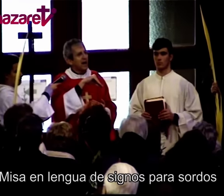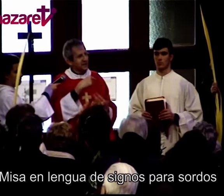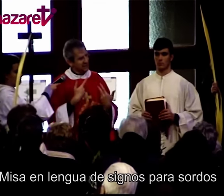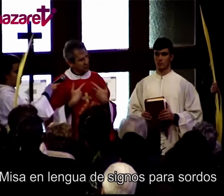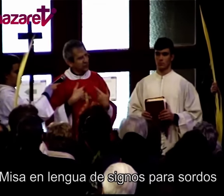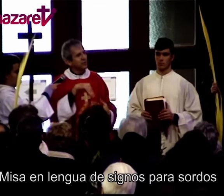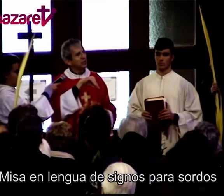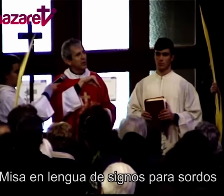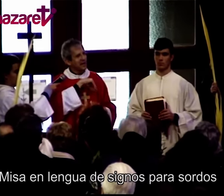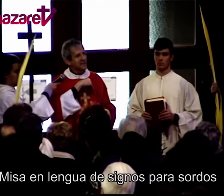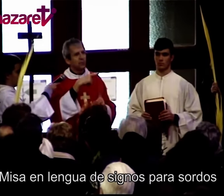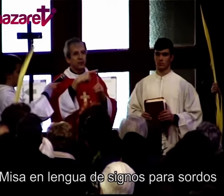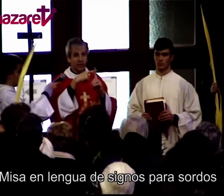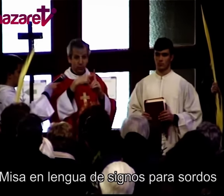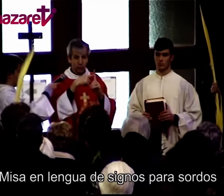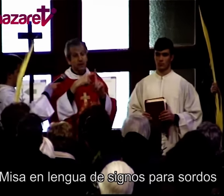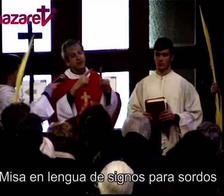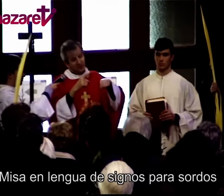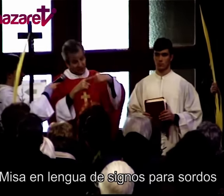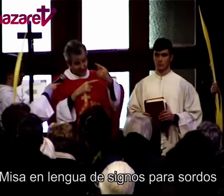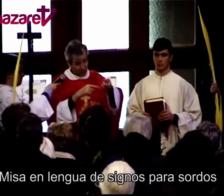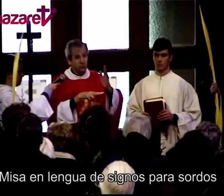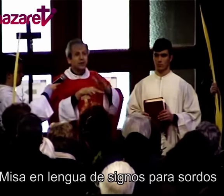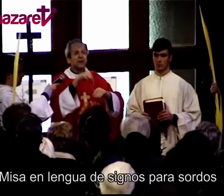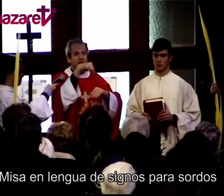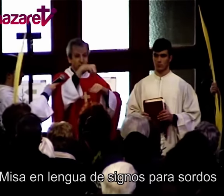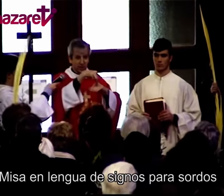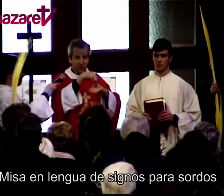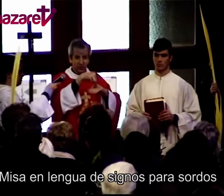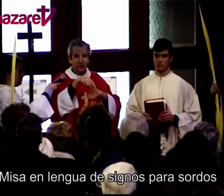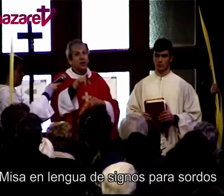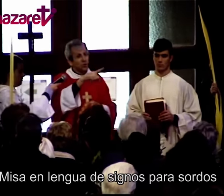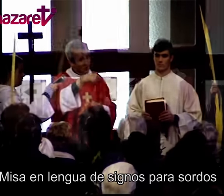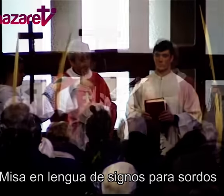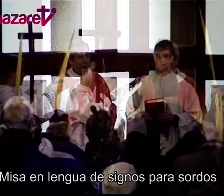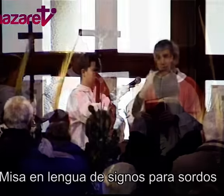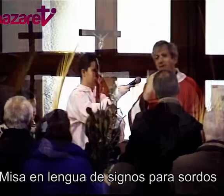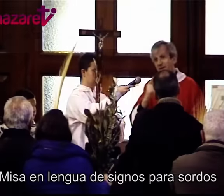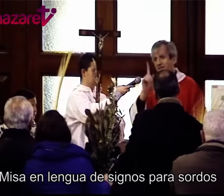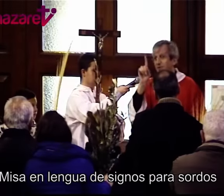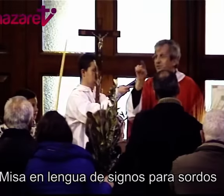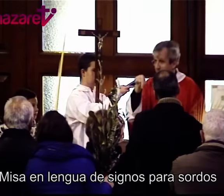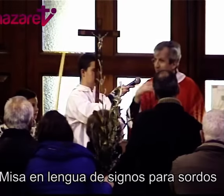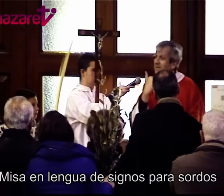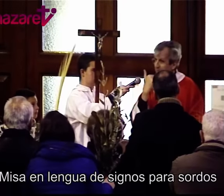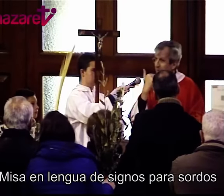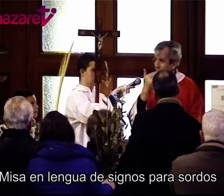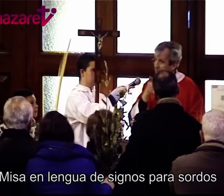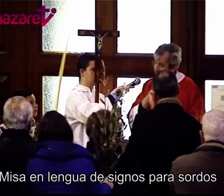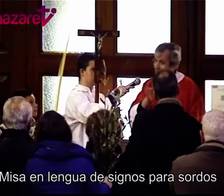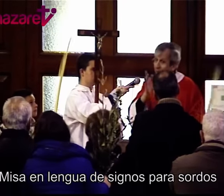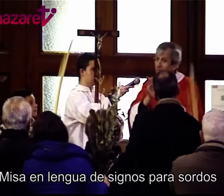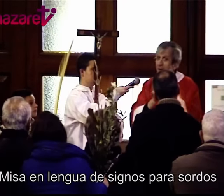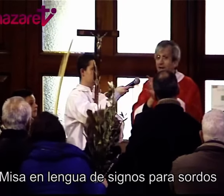llevaría hasta el sufrimiento, hasta la muerte en cruz y a su resurrección. Nosotros, gracias a Dios, también